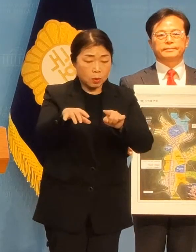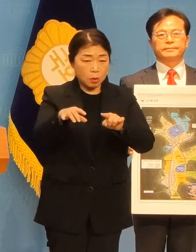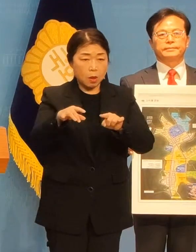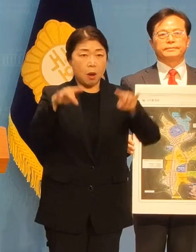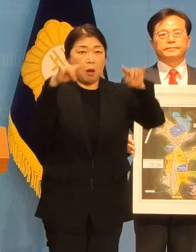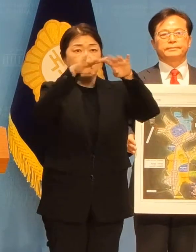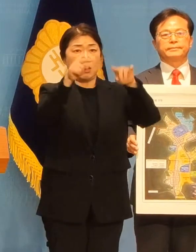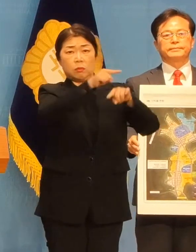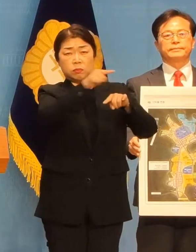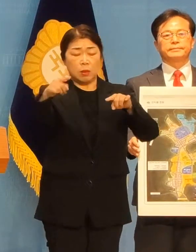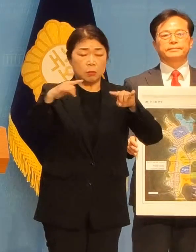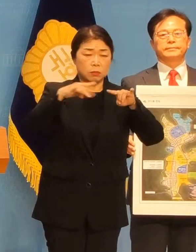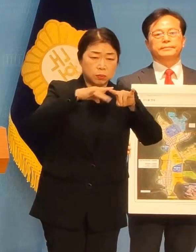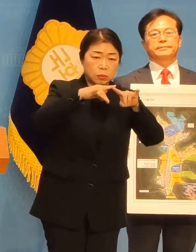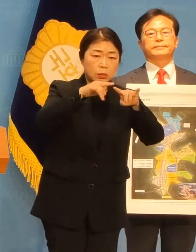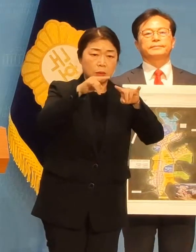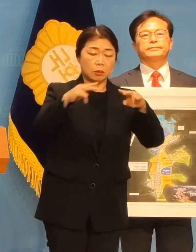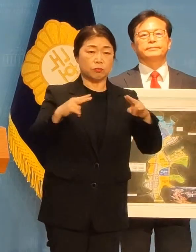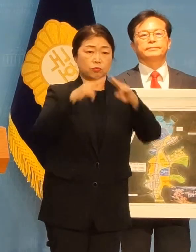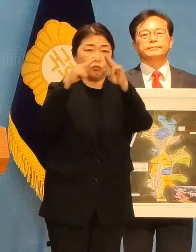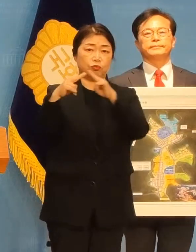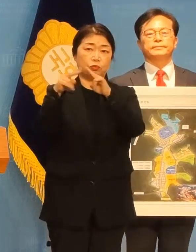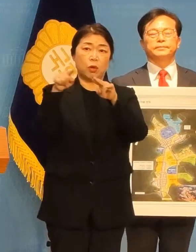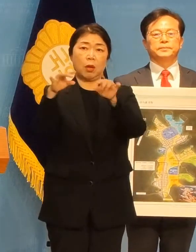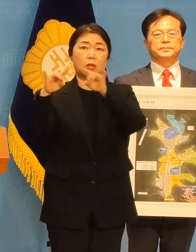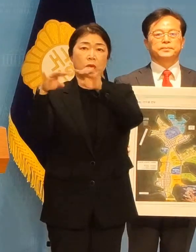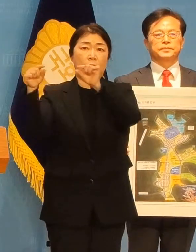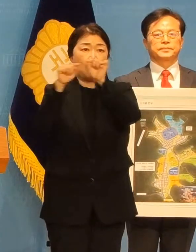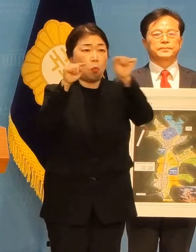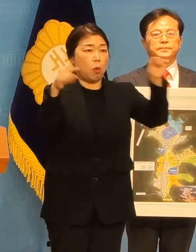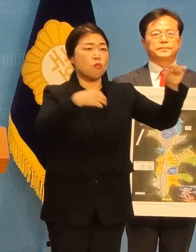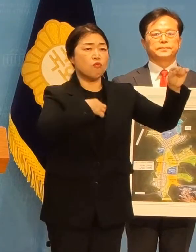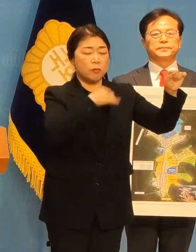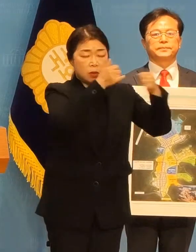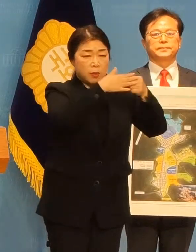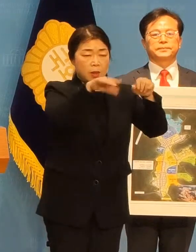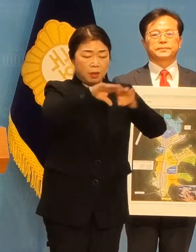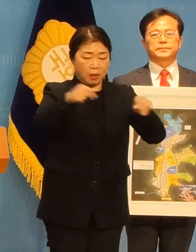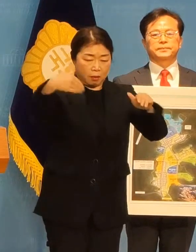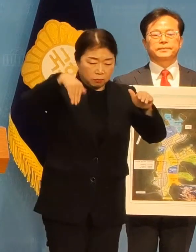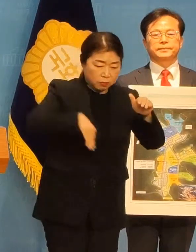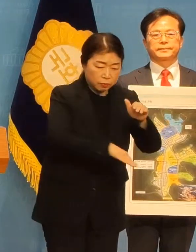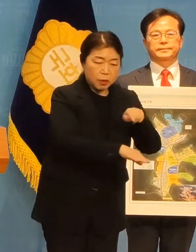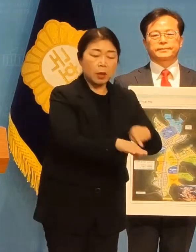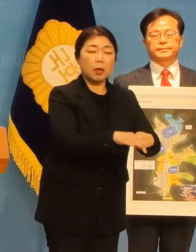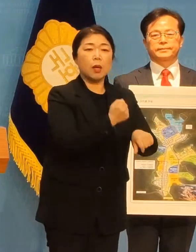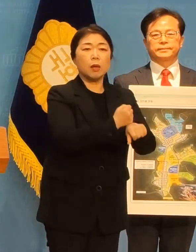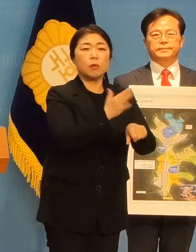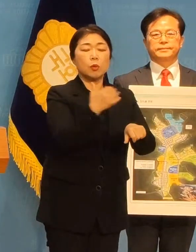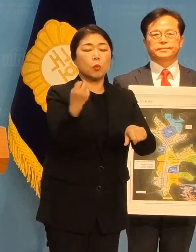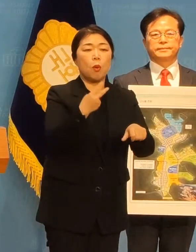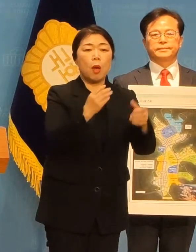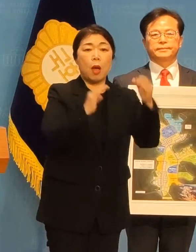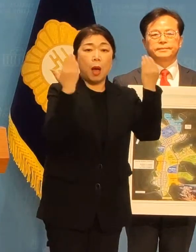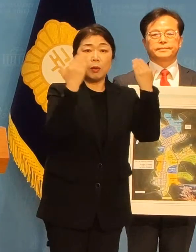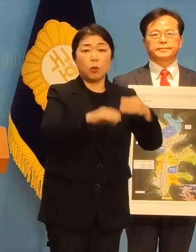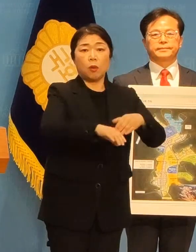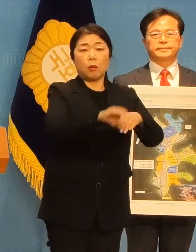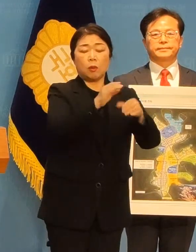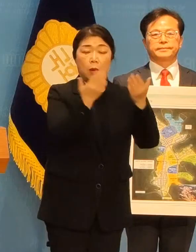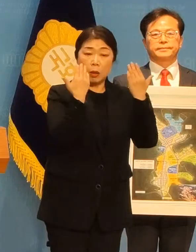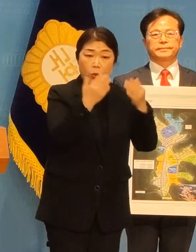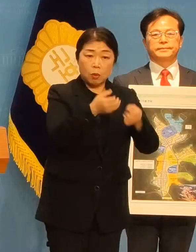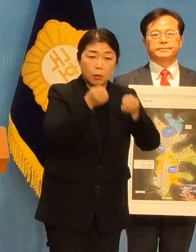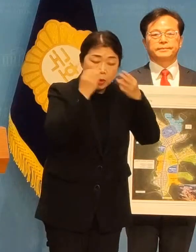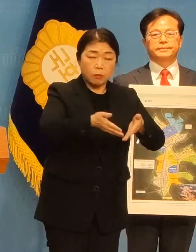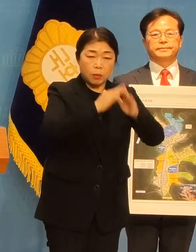철탑들을 모두 지중화할 수 있고 추가 증설해야 하는 학교도 건축할 수 있으며 교통난